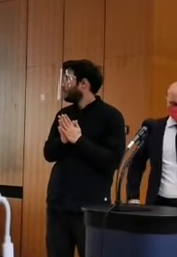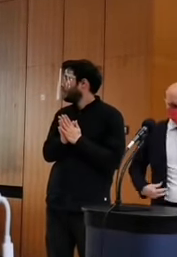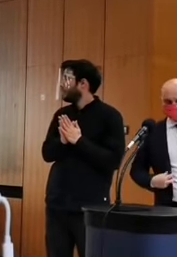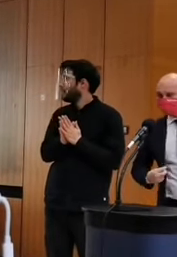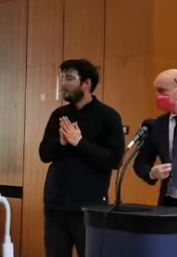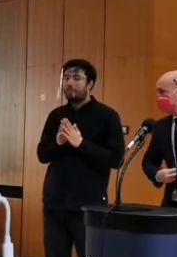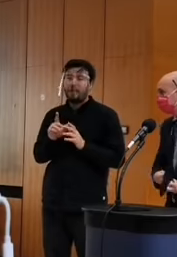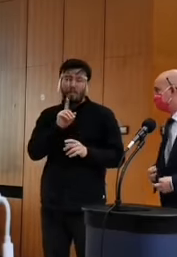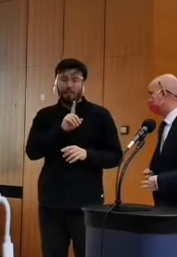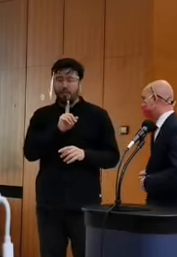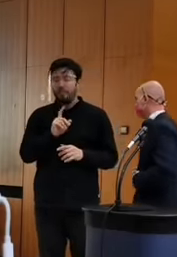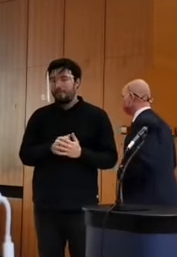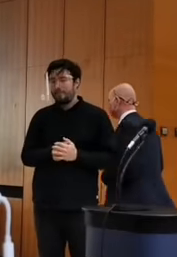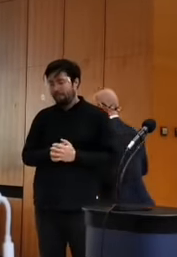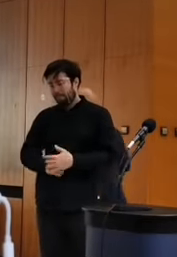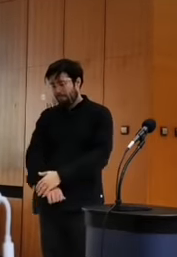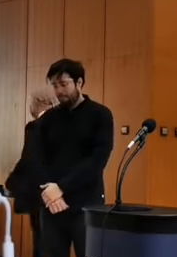OK.